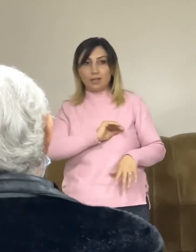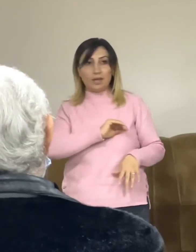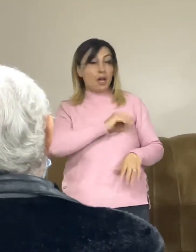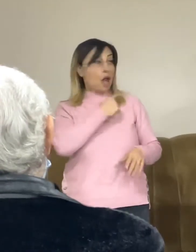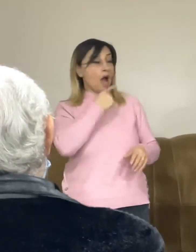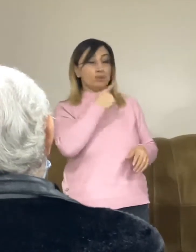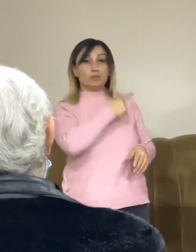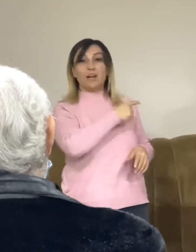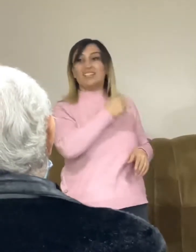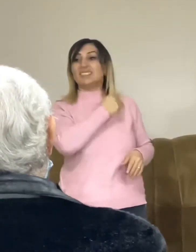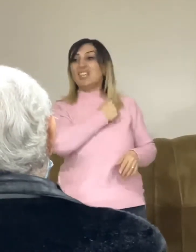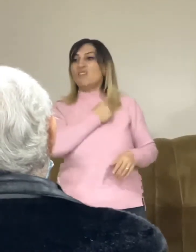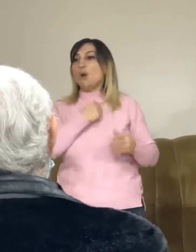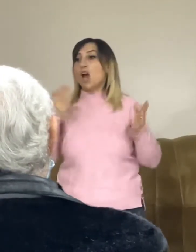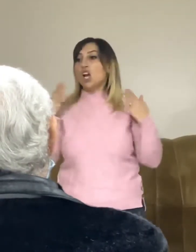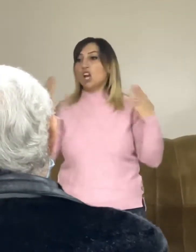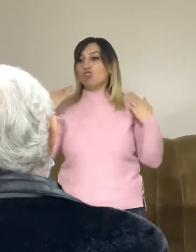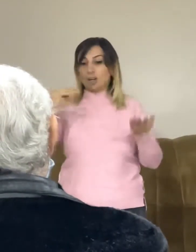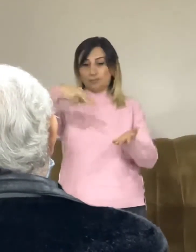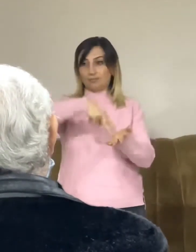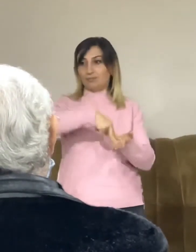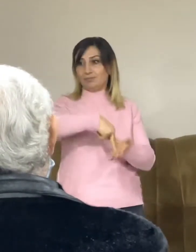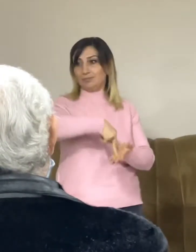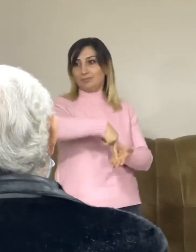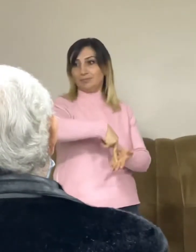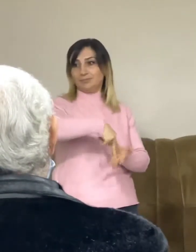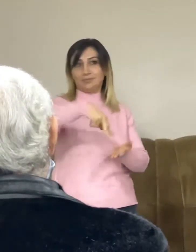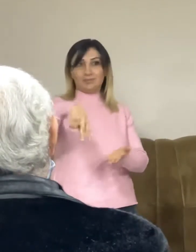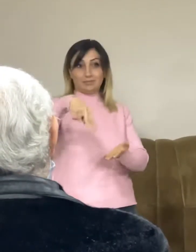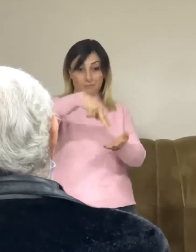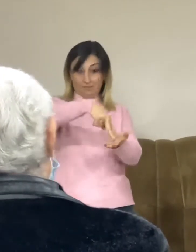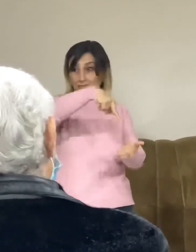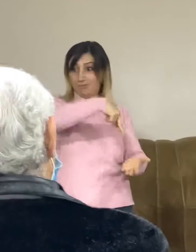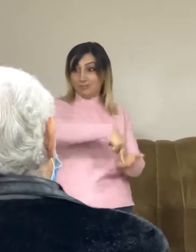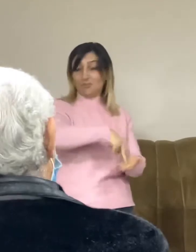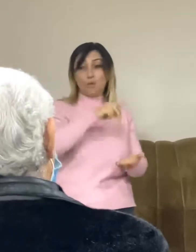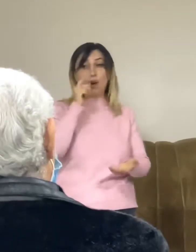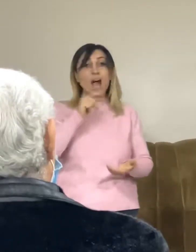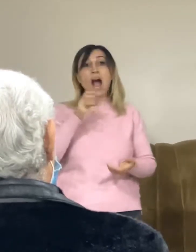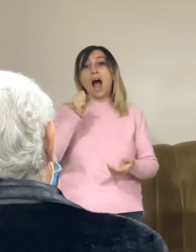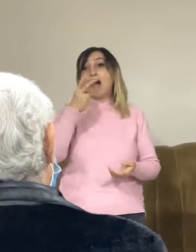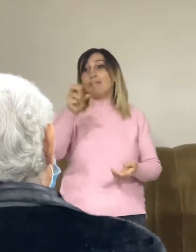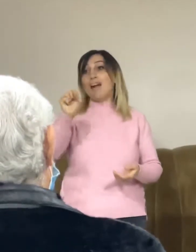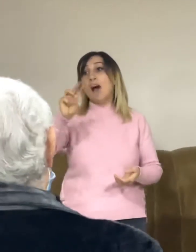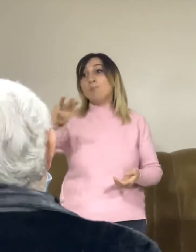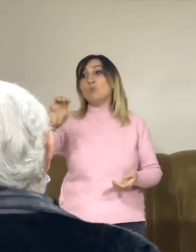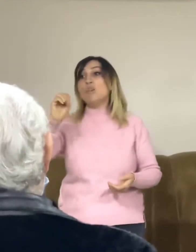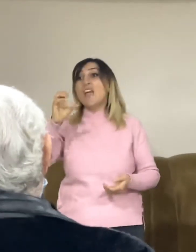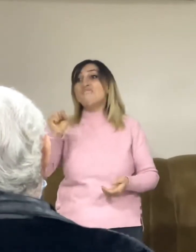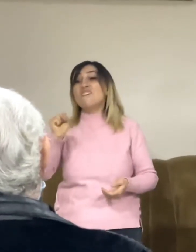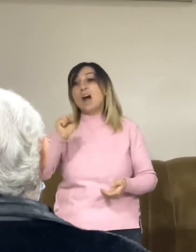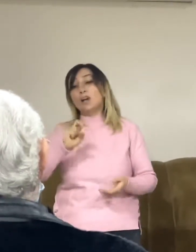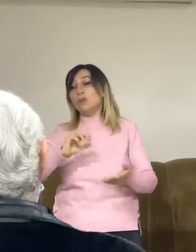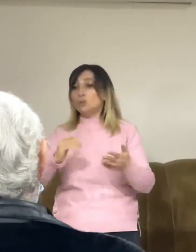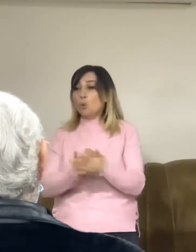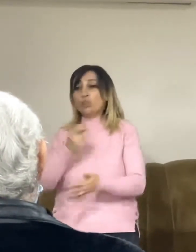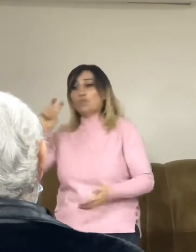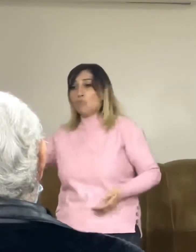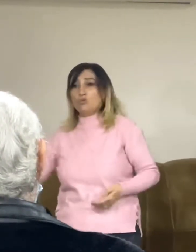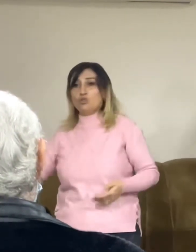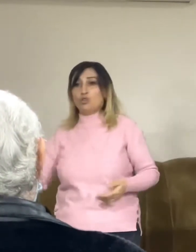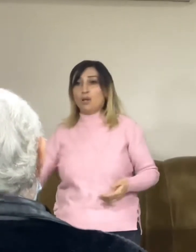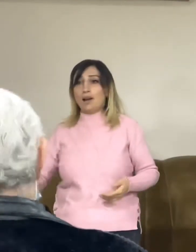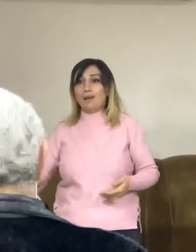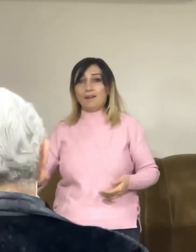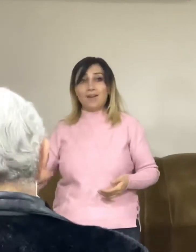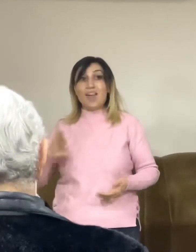կմեռնեք։ Որպեսզի նրանք չմոտենան այս կենաց ծառին եւ չլինի որ մոտենան եւ ուտեն եւ հավիտյան ապրեն եւ